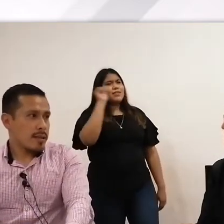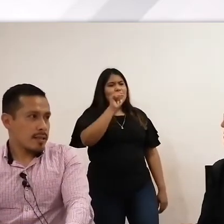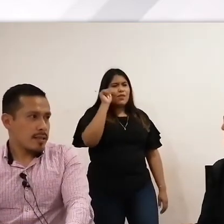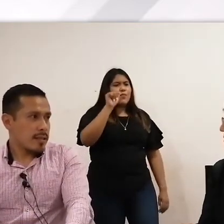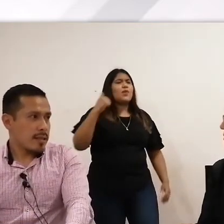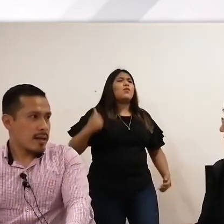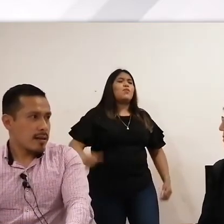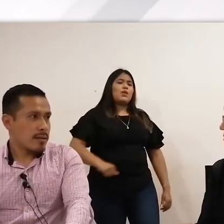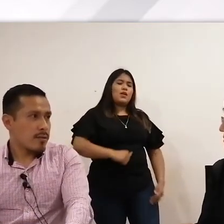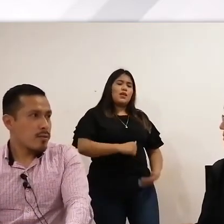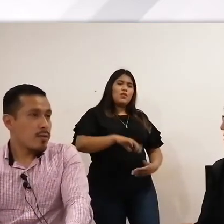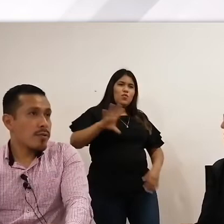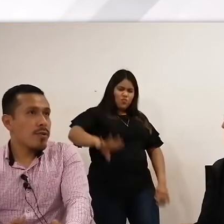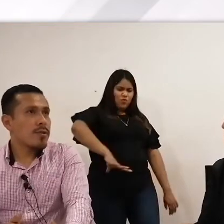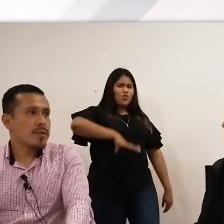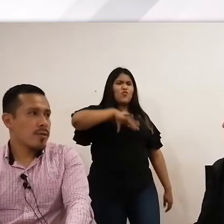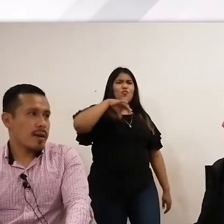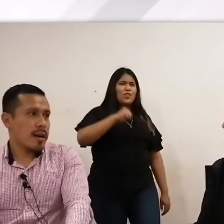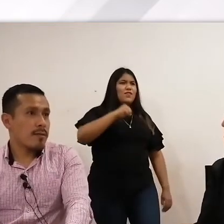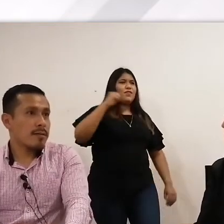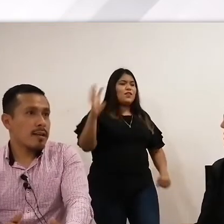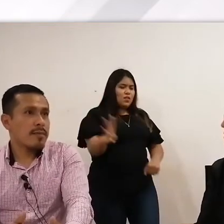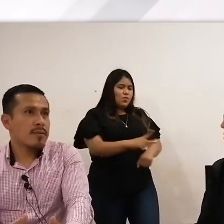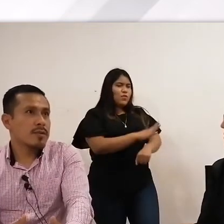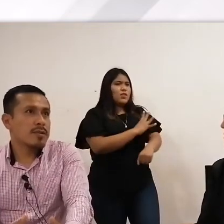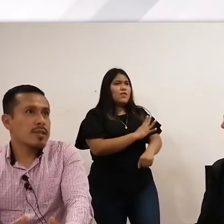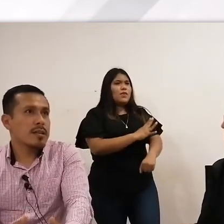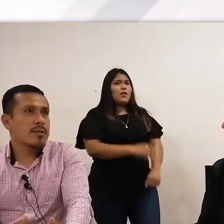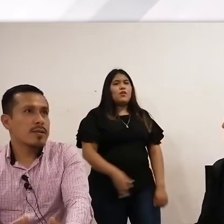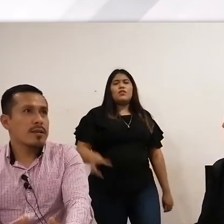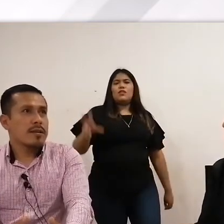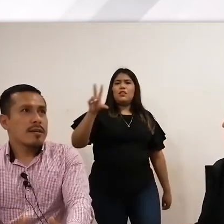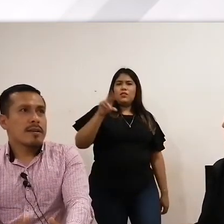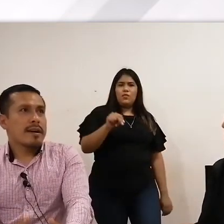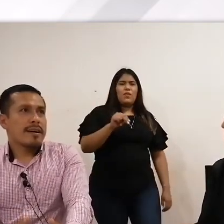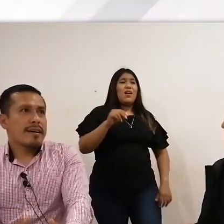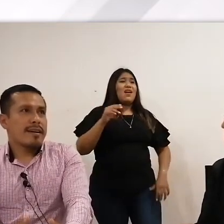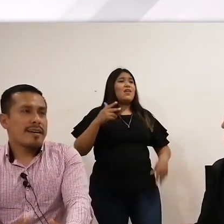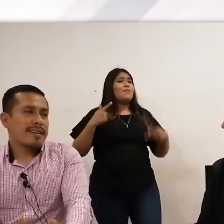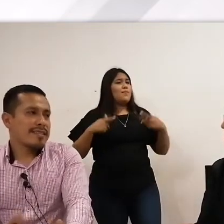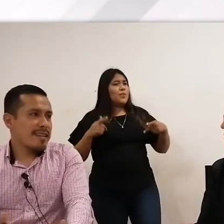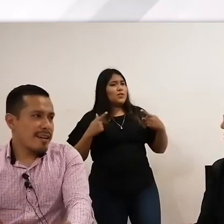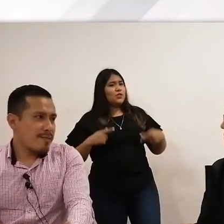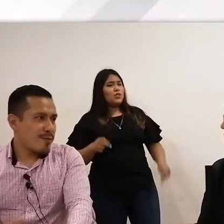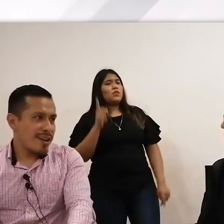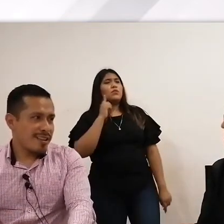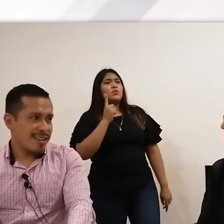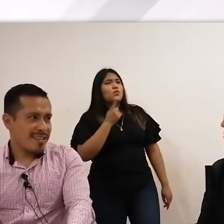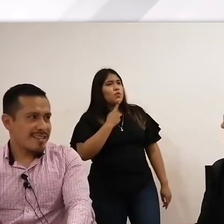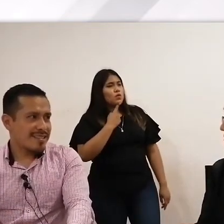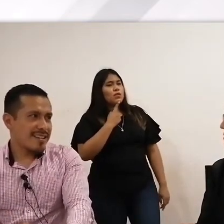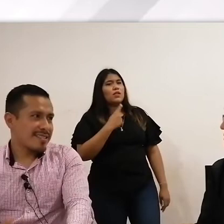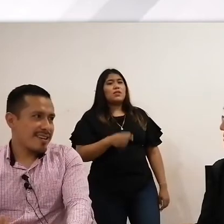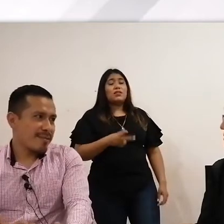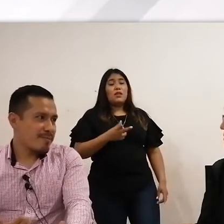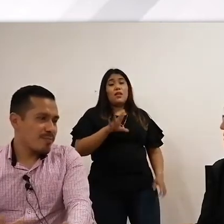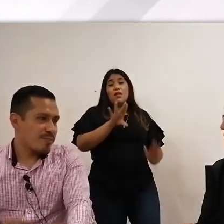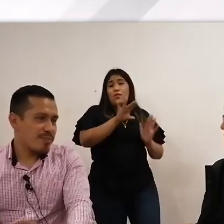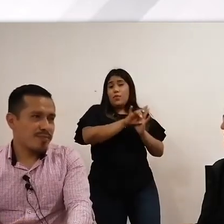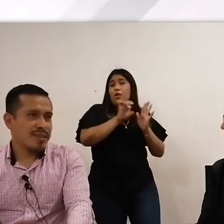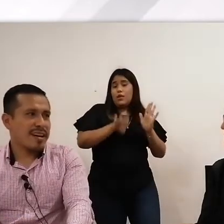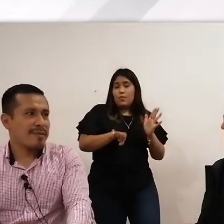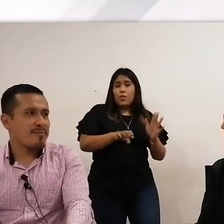el chico necesita, ¿no? No todos son Harold. Tenemos chicos que en esta modalidad a